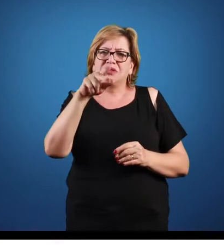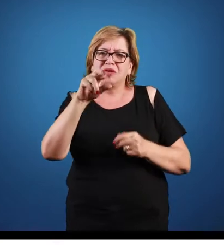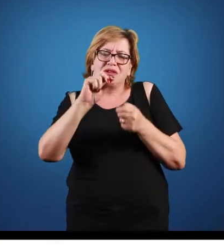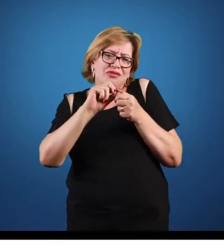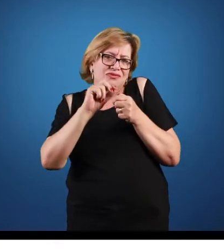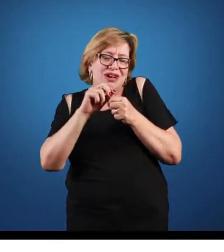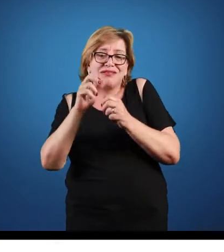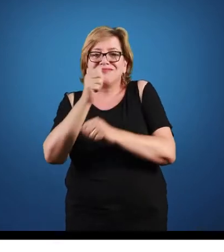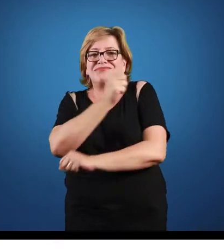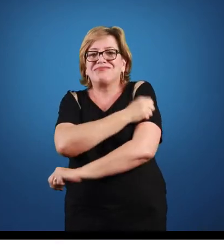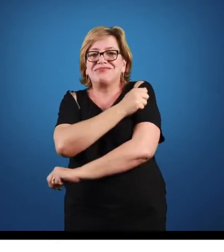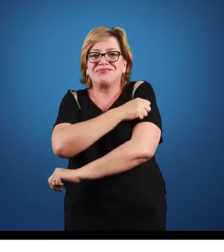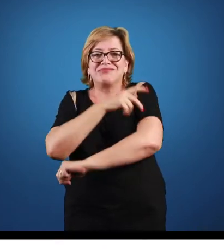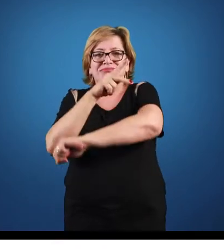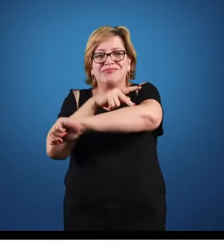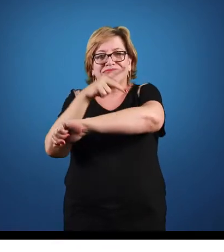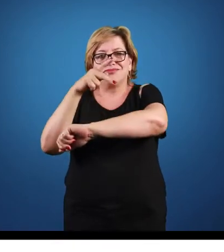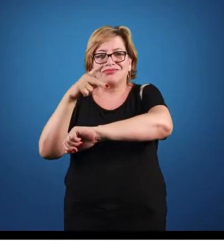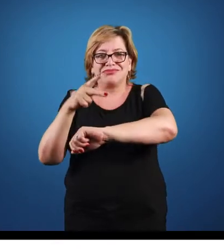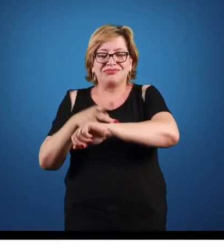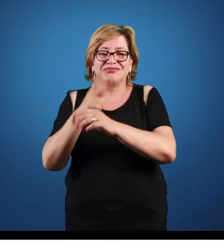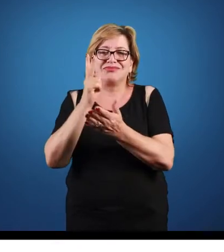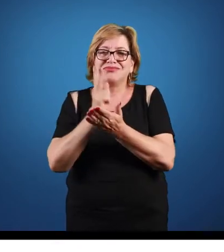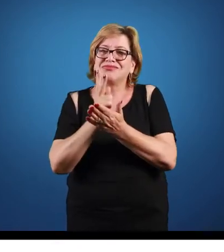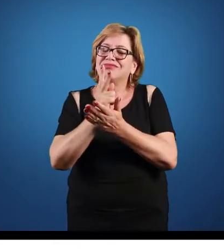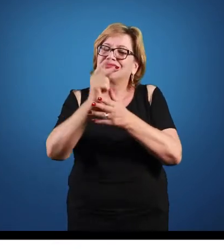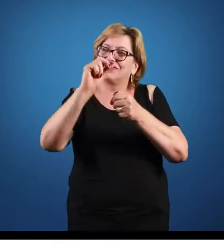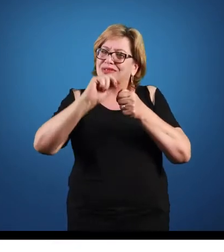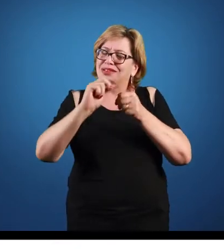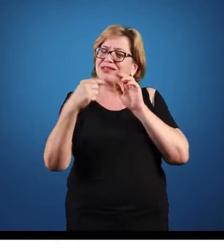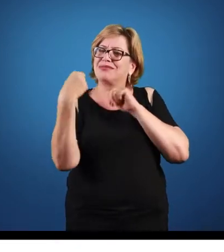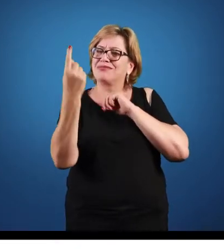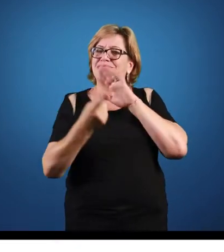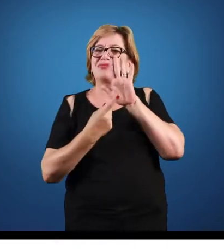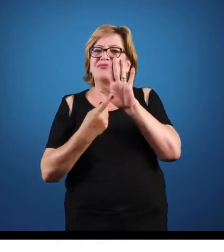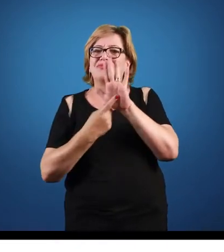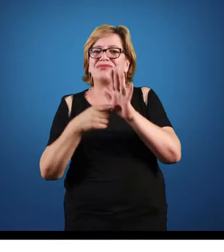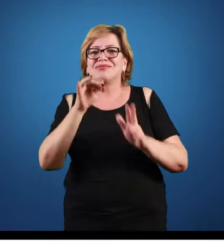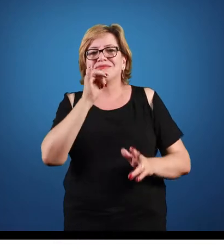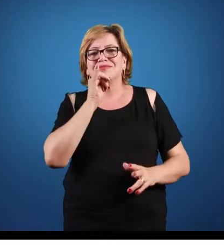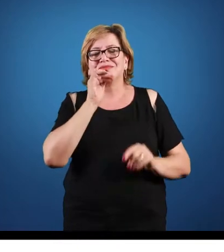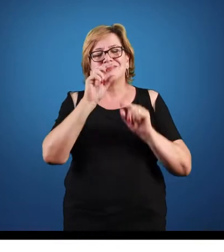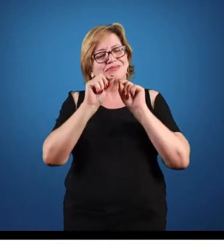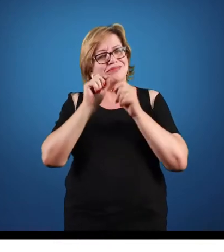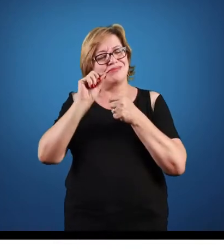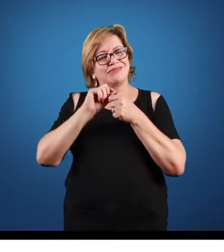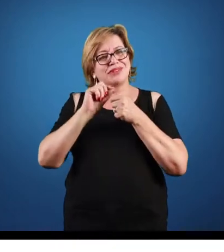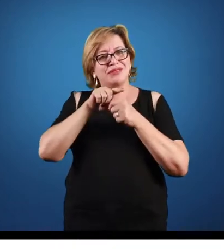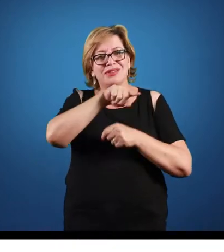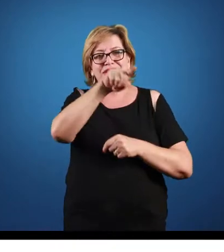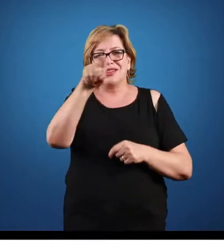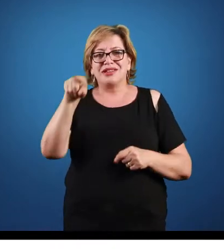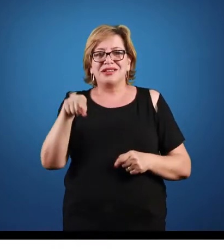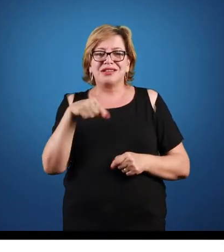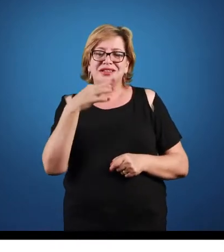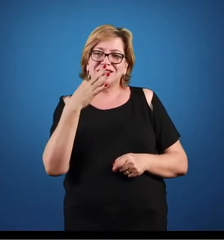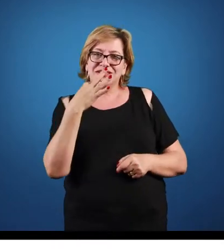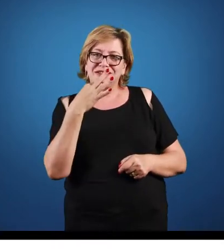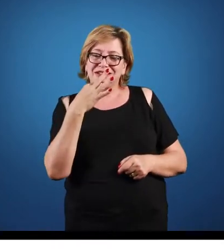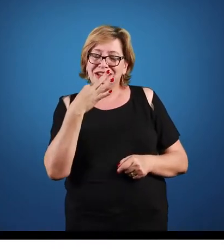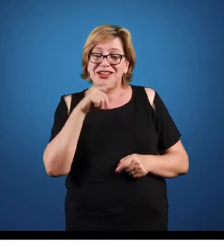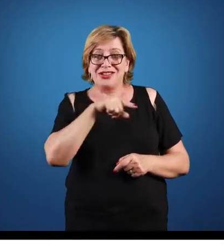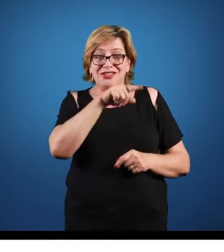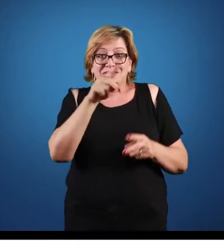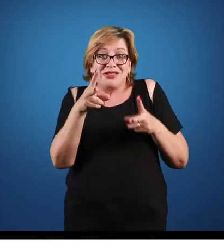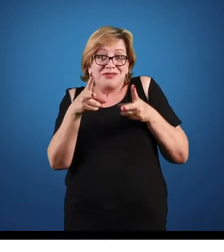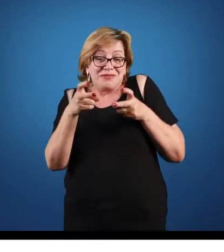alunos de pedagogia nasce sempre fazem com a gente vai mostrar depois alguns exemplos também do que elas fizeram pra você conhecer vocês vão ver que não é impossível